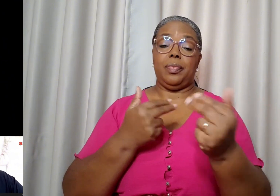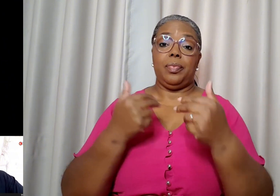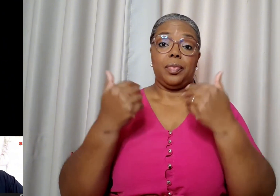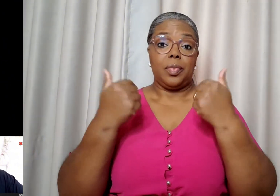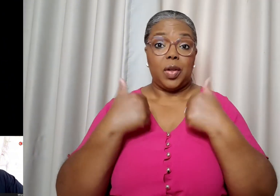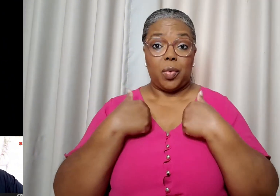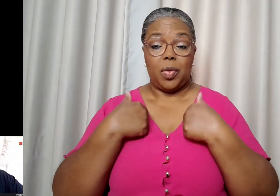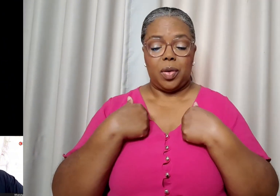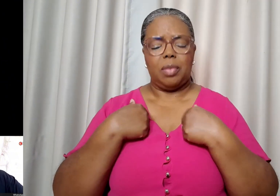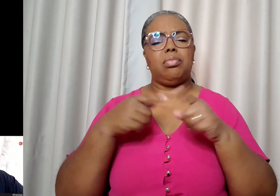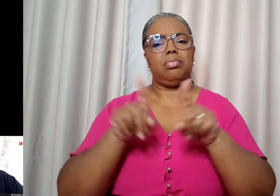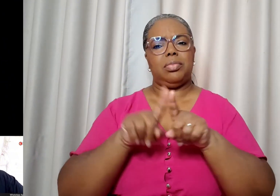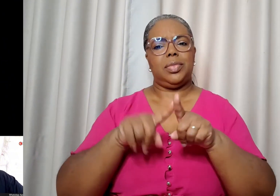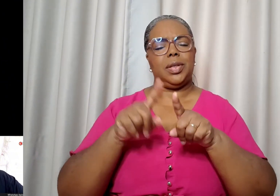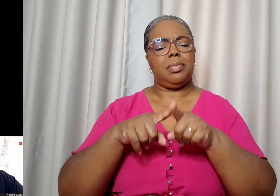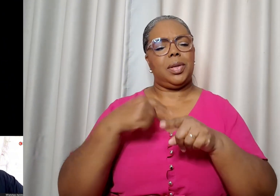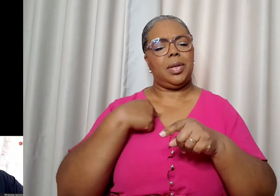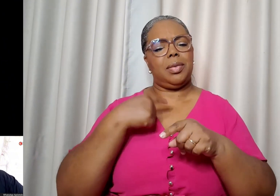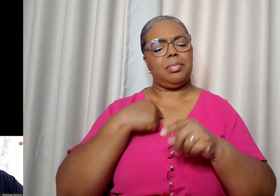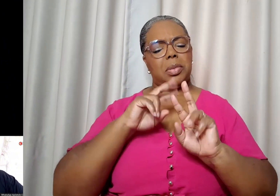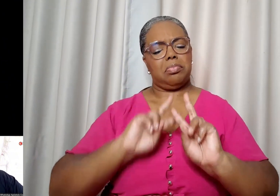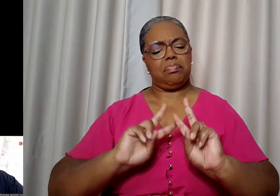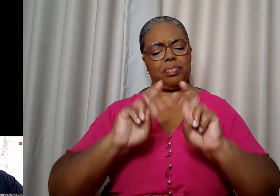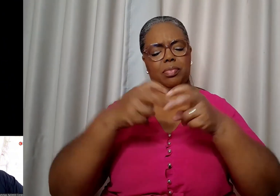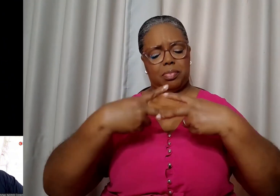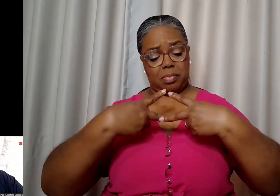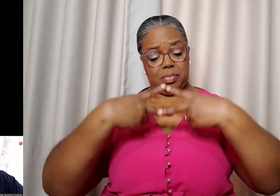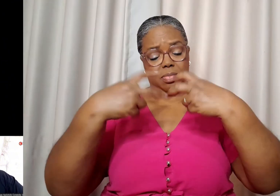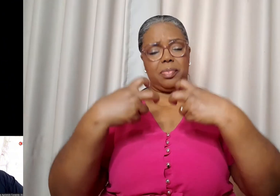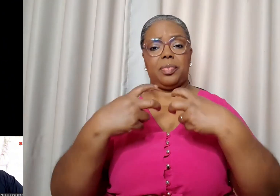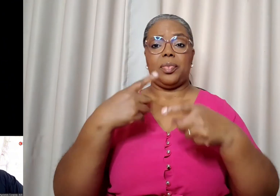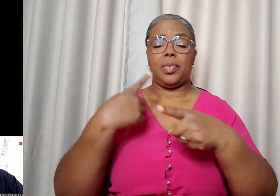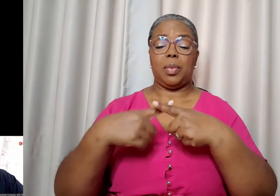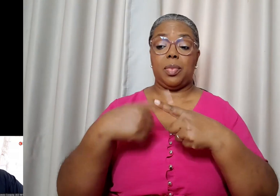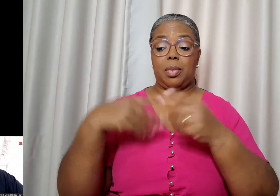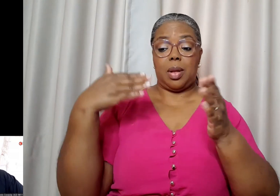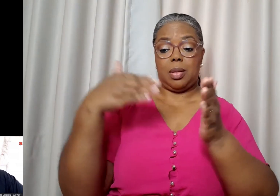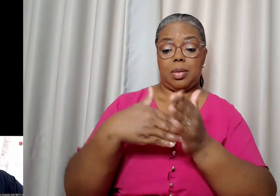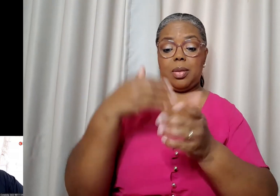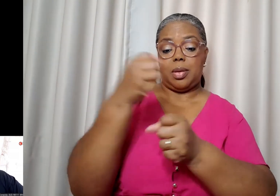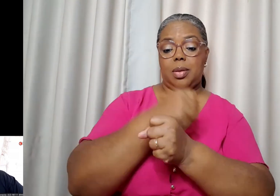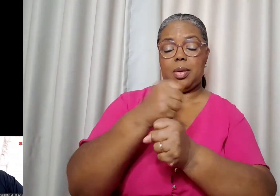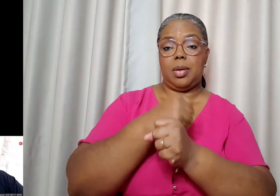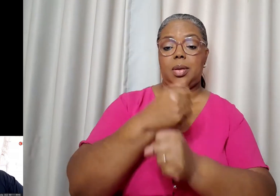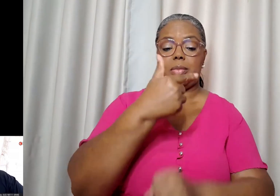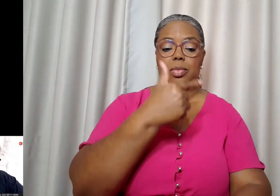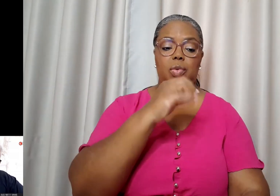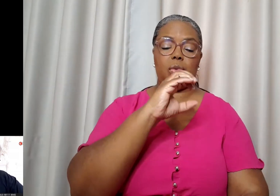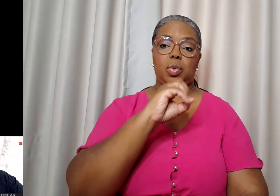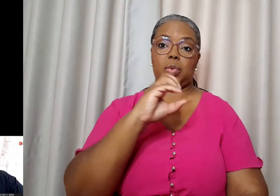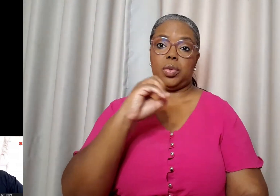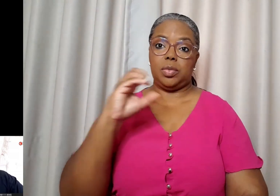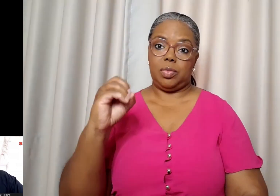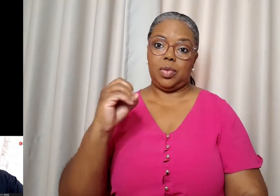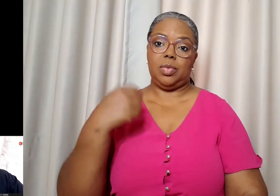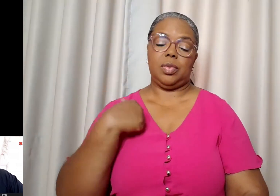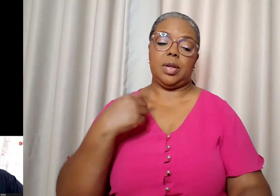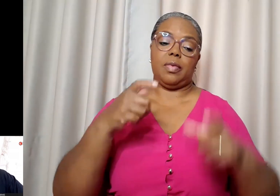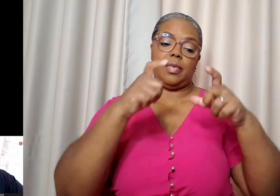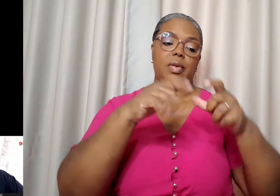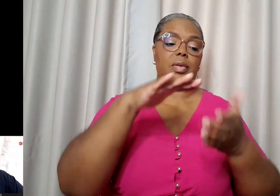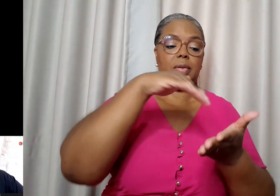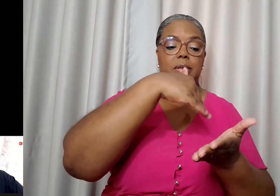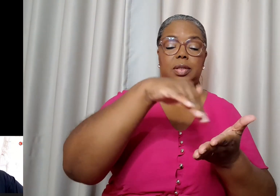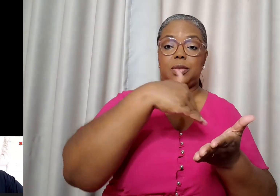nessa situação, por quê? Porque até 2000 eu estava dentro do meu escritório, dentro da minha imobiliária, cuidando